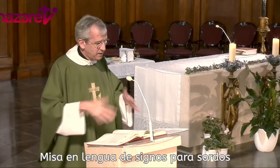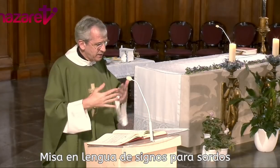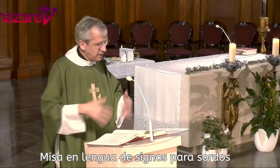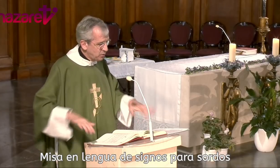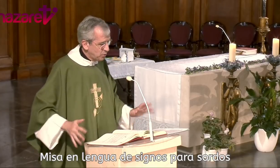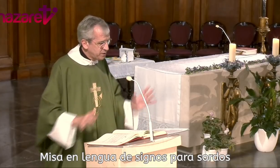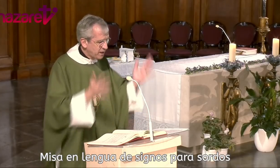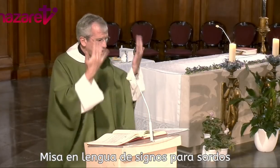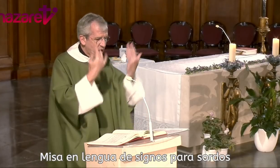Aleluya,